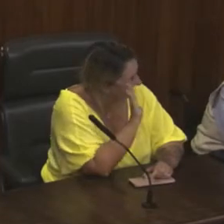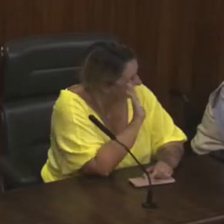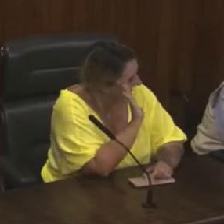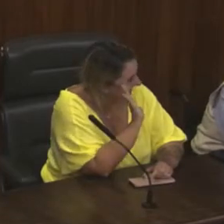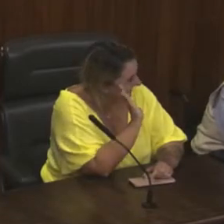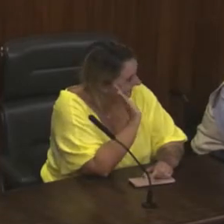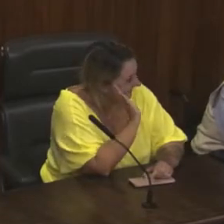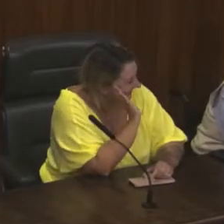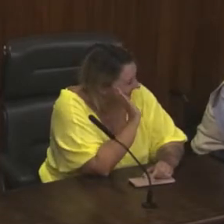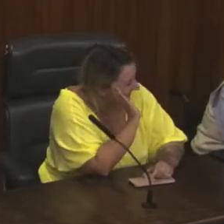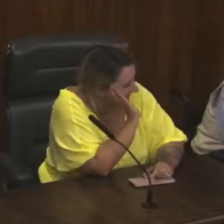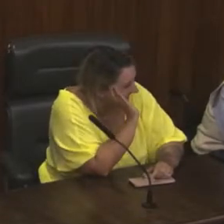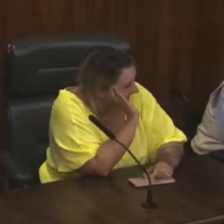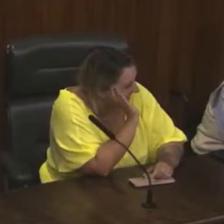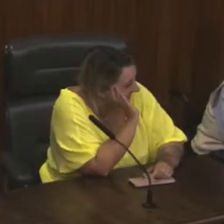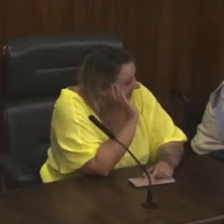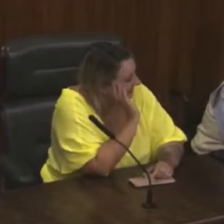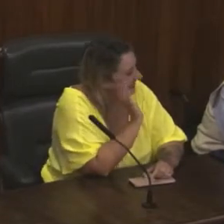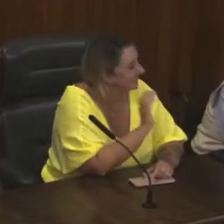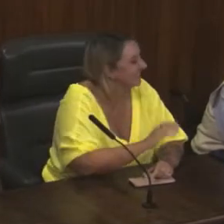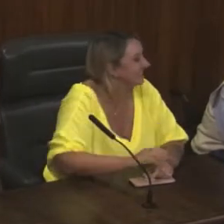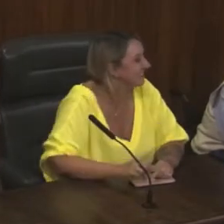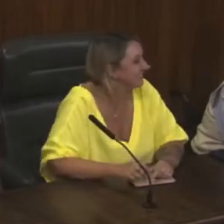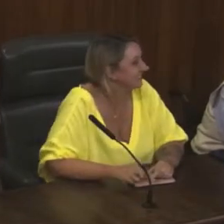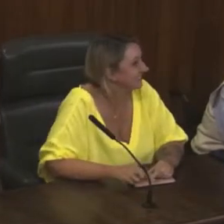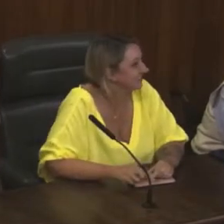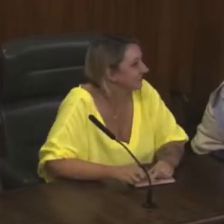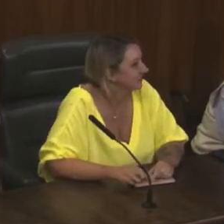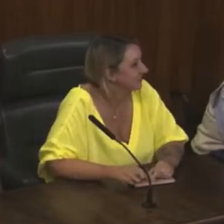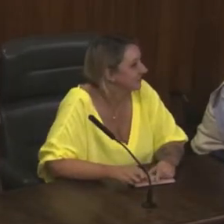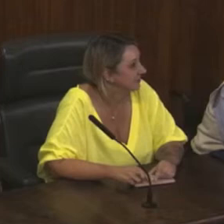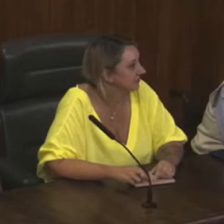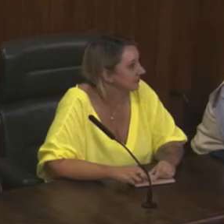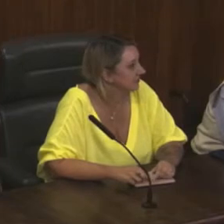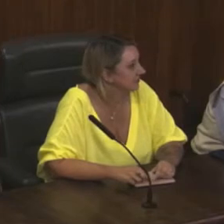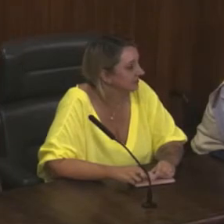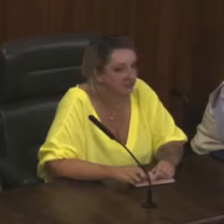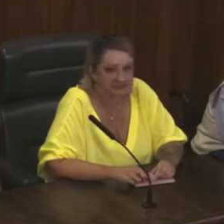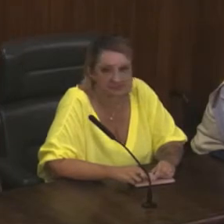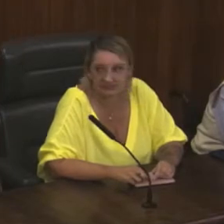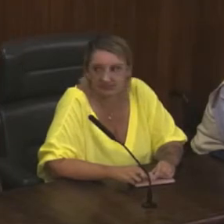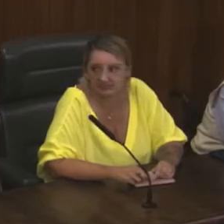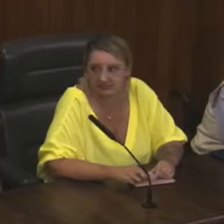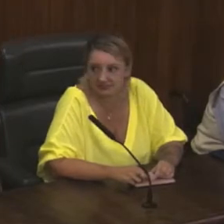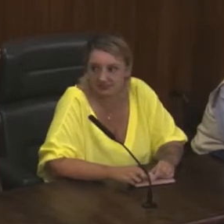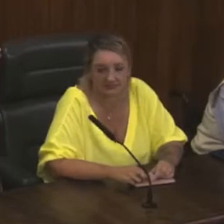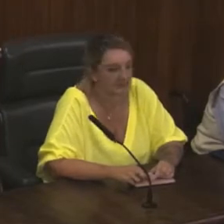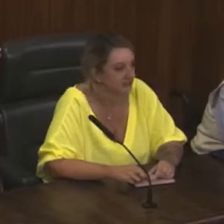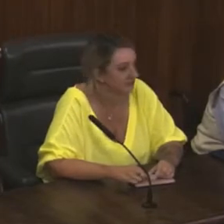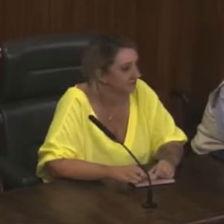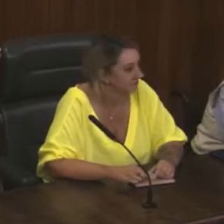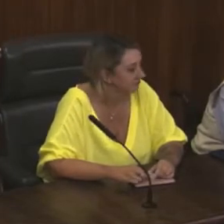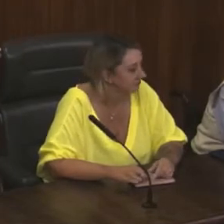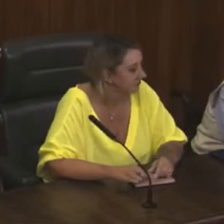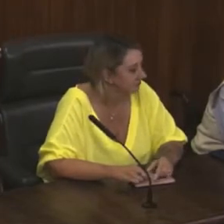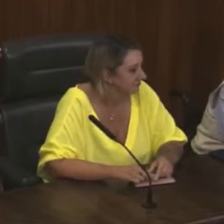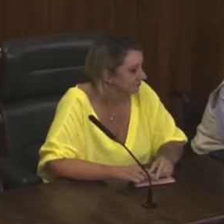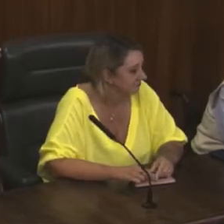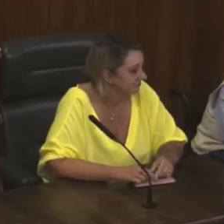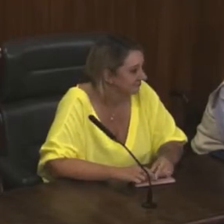curso, para que o amor dessas pessoas é interessante. Quando terminou a primeira